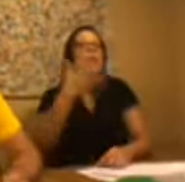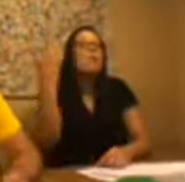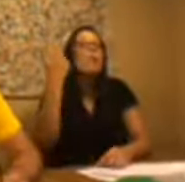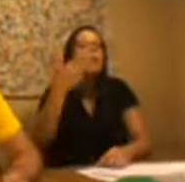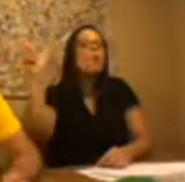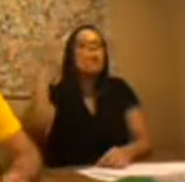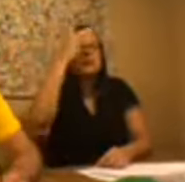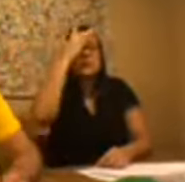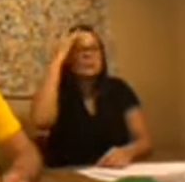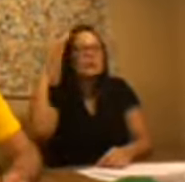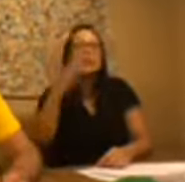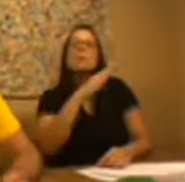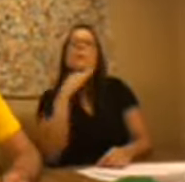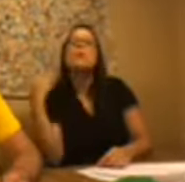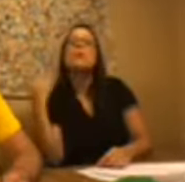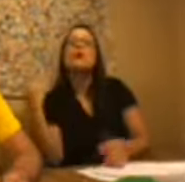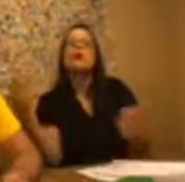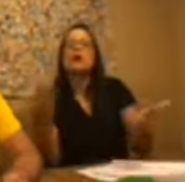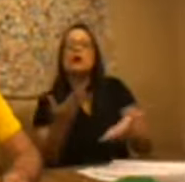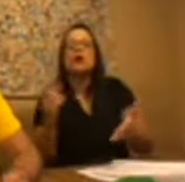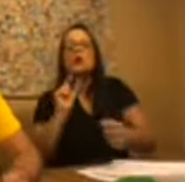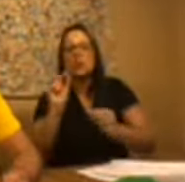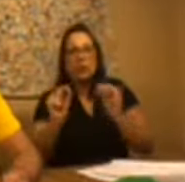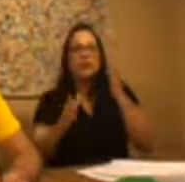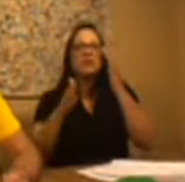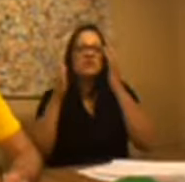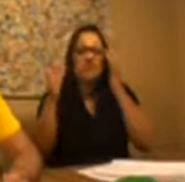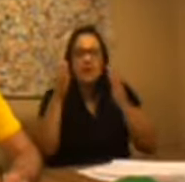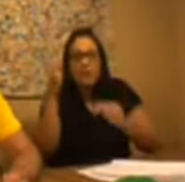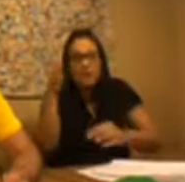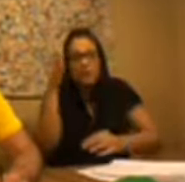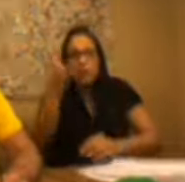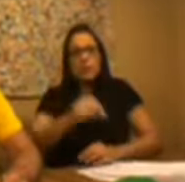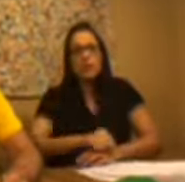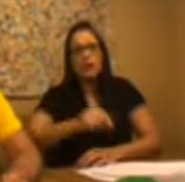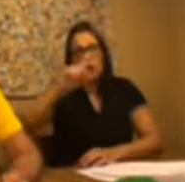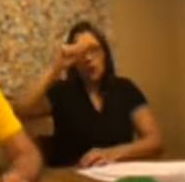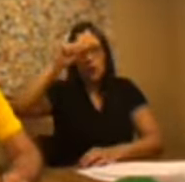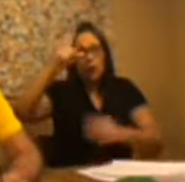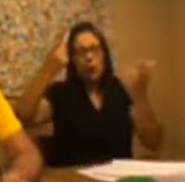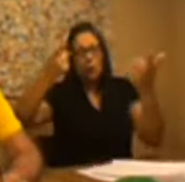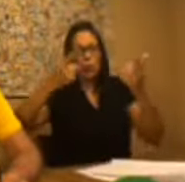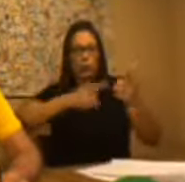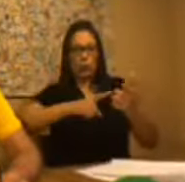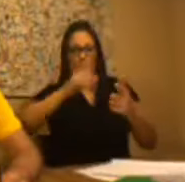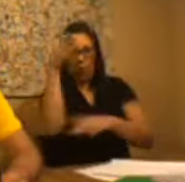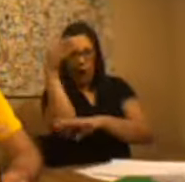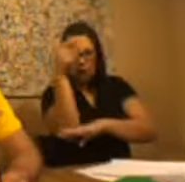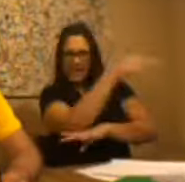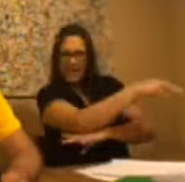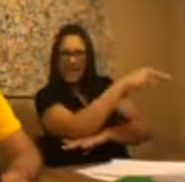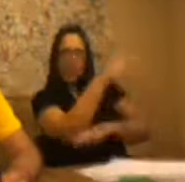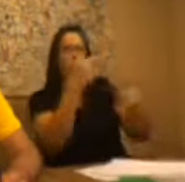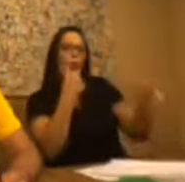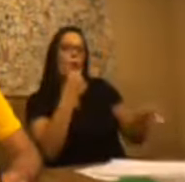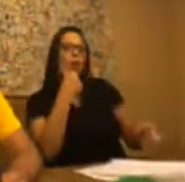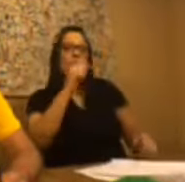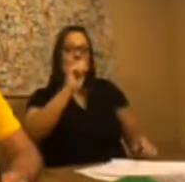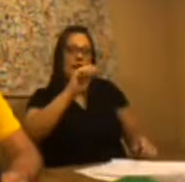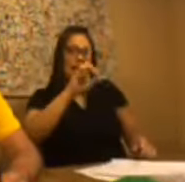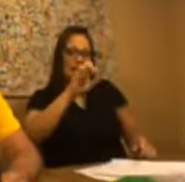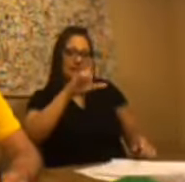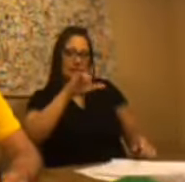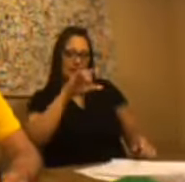morre agora que frequentava lá a pensão onde a dela esteja já na primeira semana morreu a dona da pensão